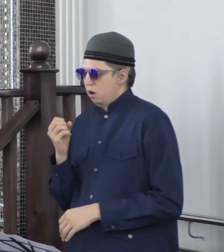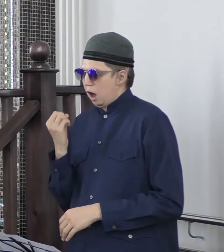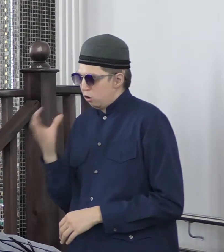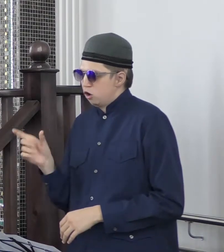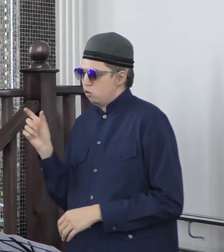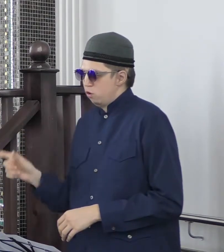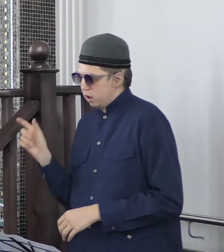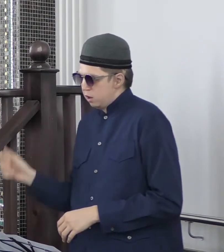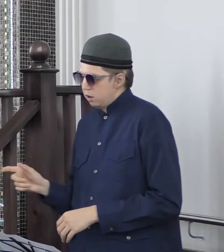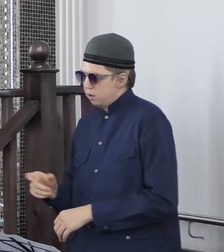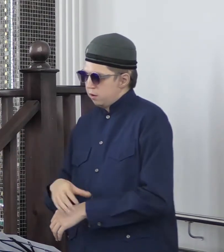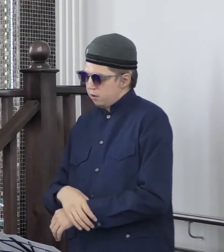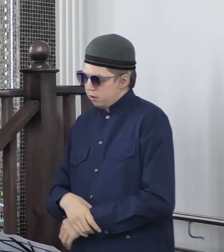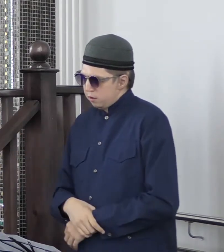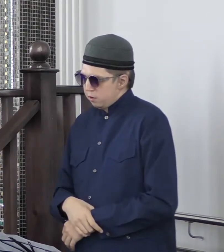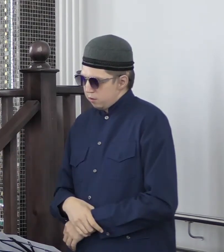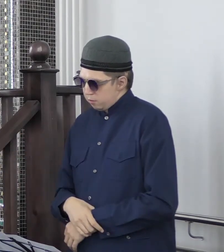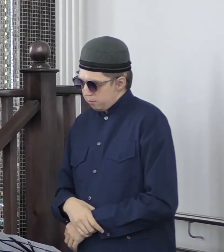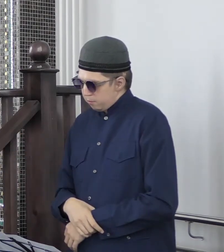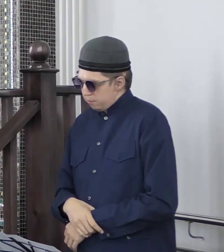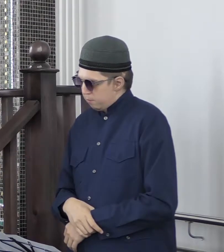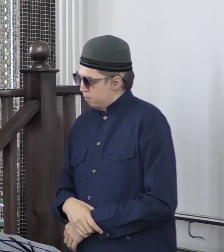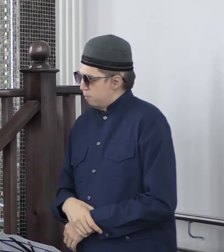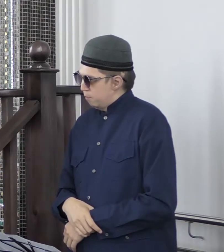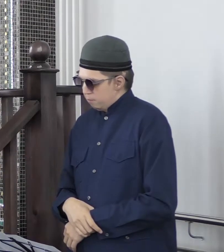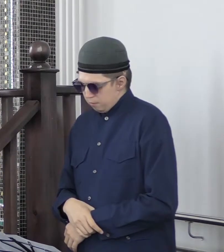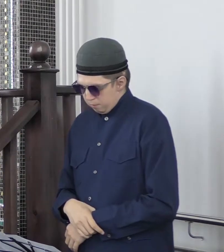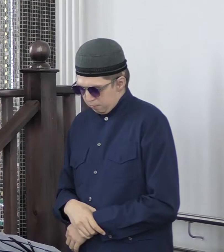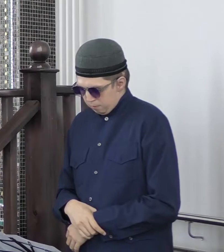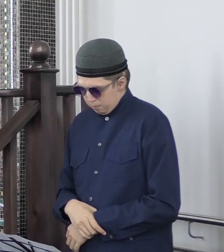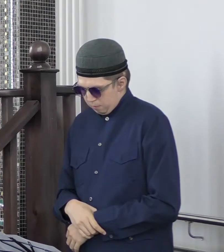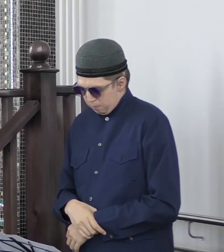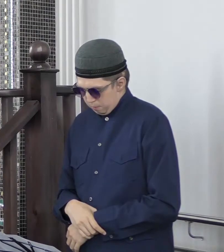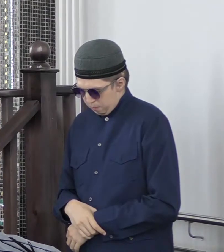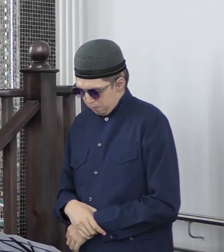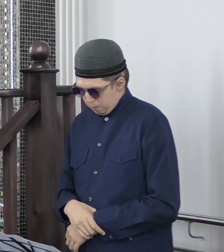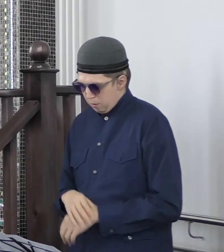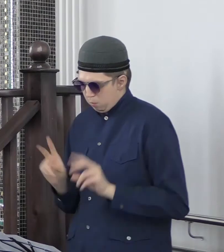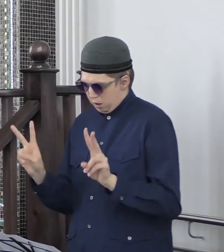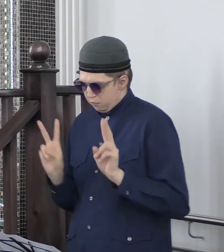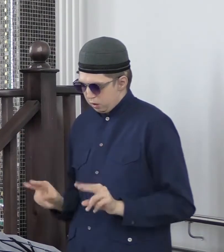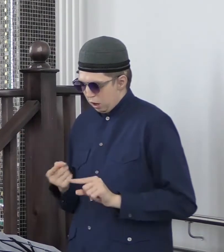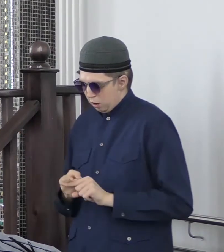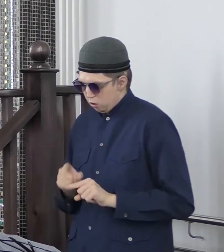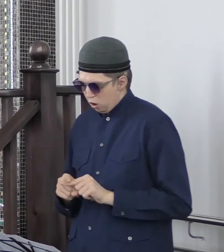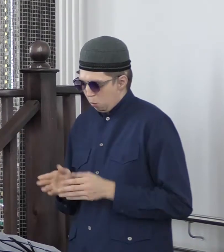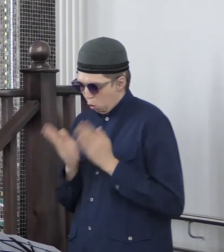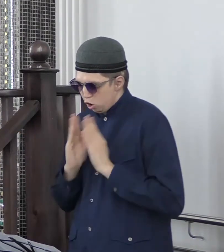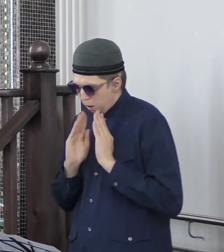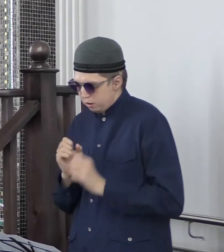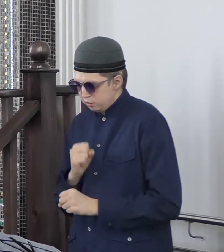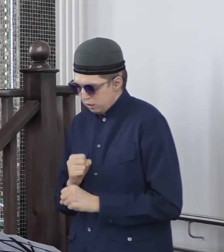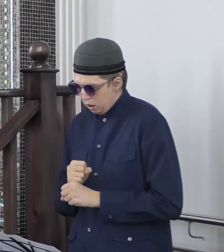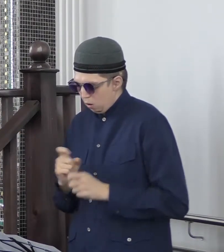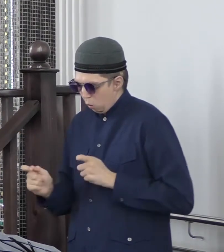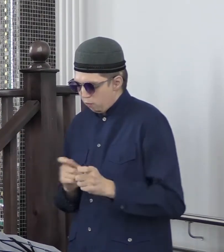приведет, а он раздает на сегодня трехзляйтесь. Куда вы знаете, как он так? Трехзляйтесь. Ва им